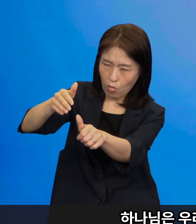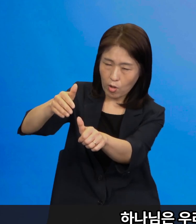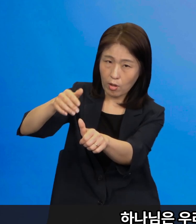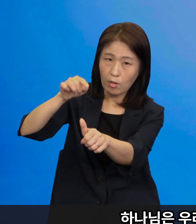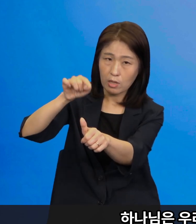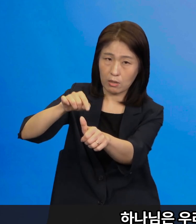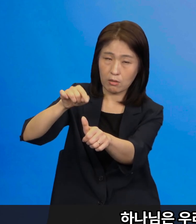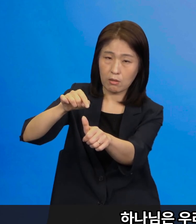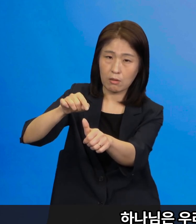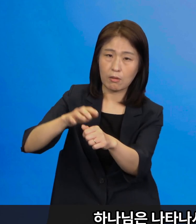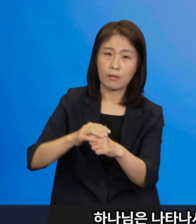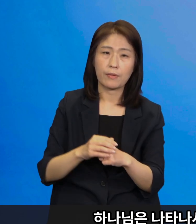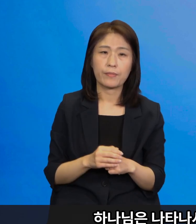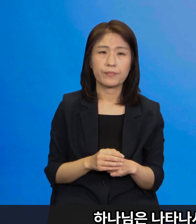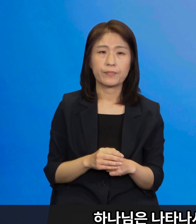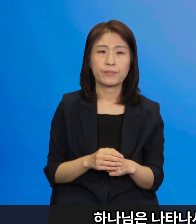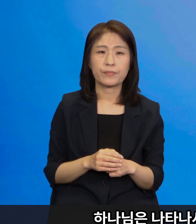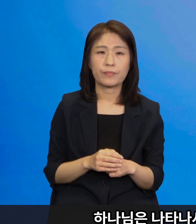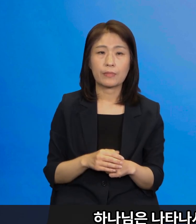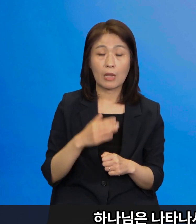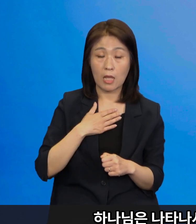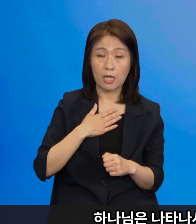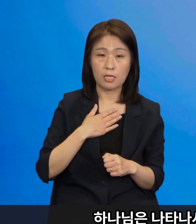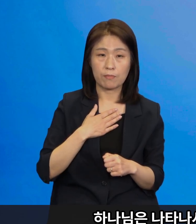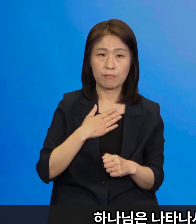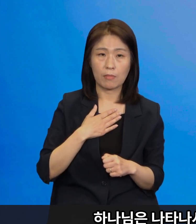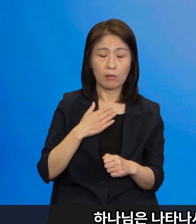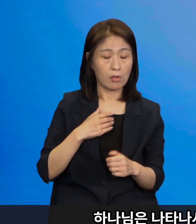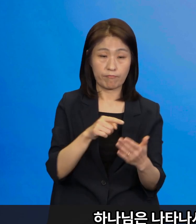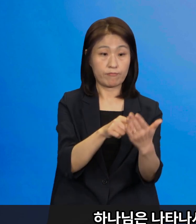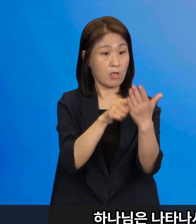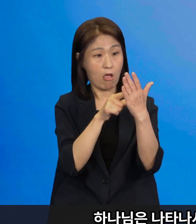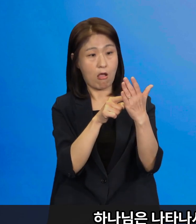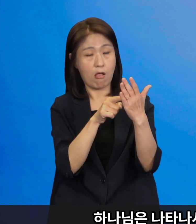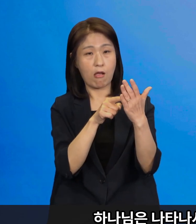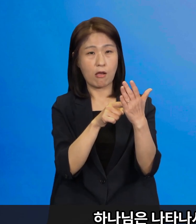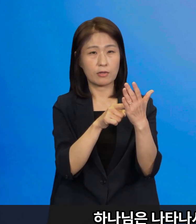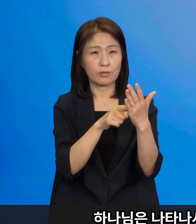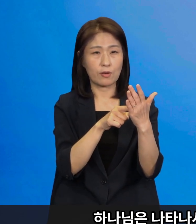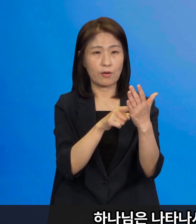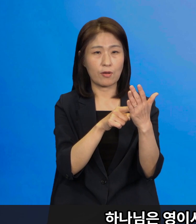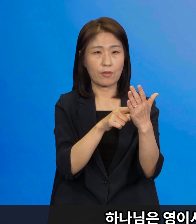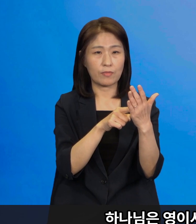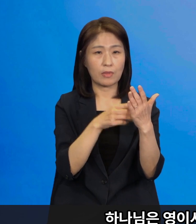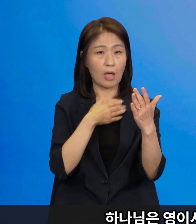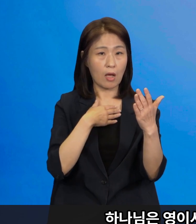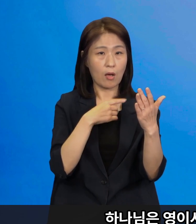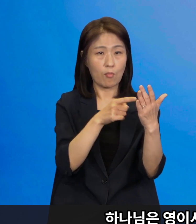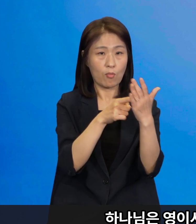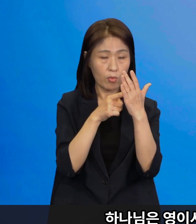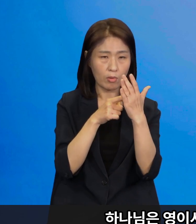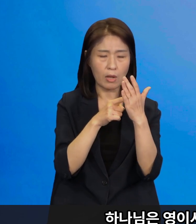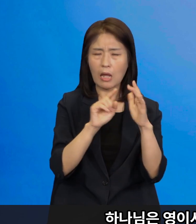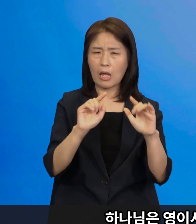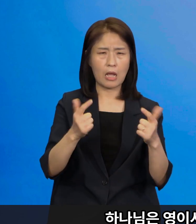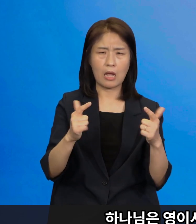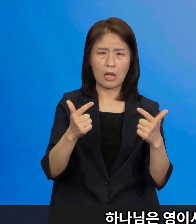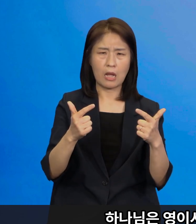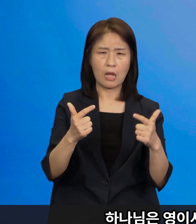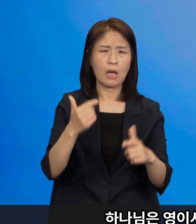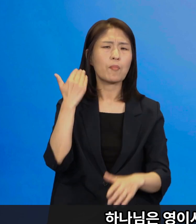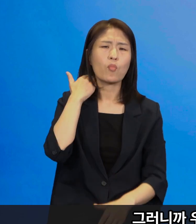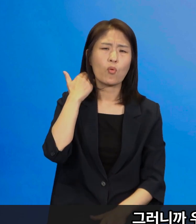하나님은 우리에게 이렇게 역사하세요. 하나님은 나타나셔서 짠, 내가 너를 인도할게. 하나님이 영이시기 때문에 보이지